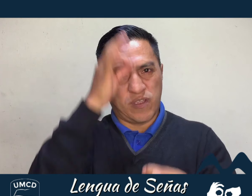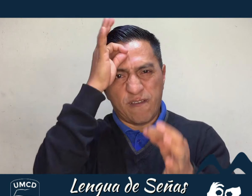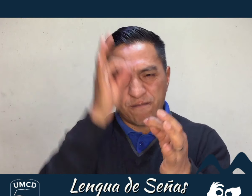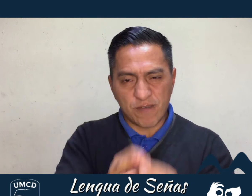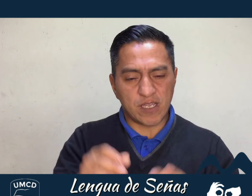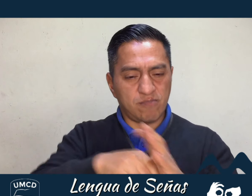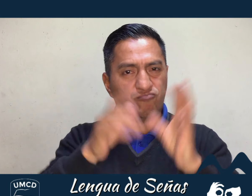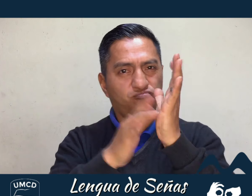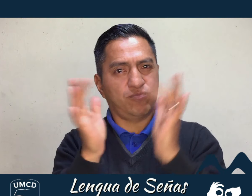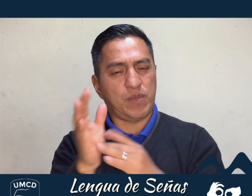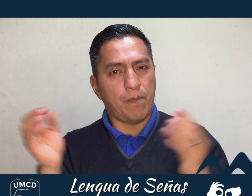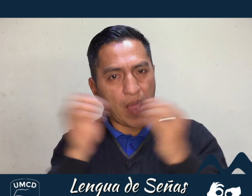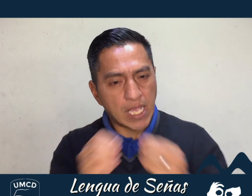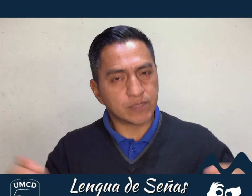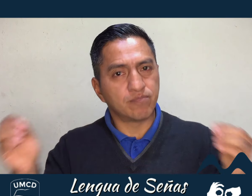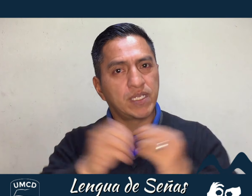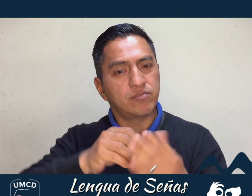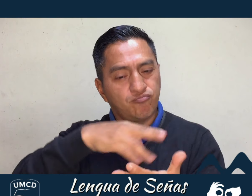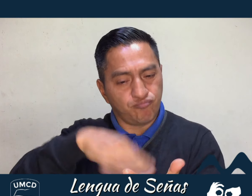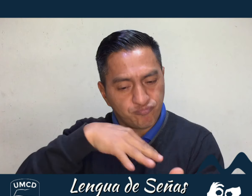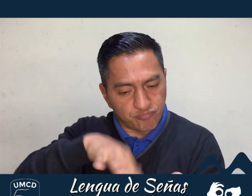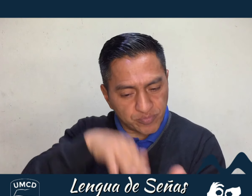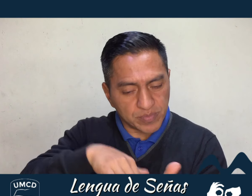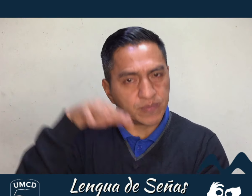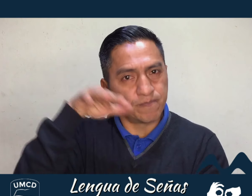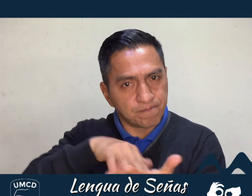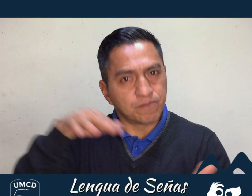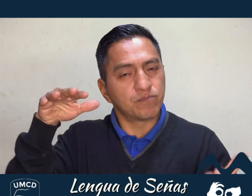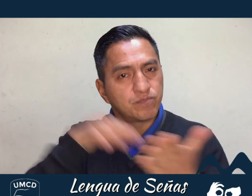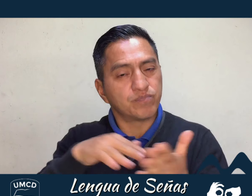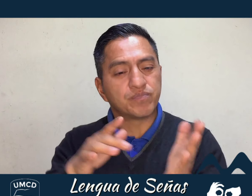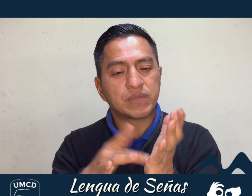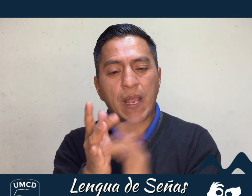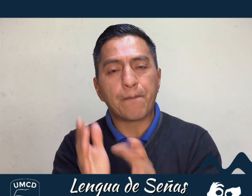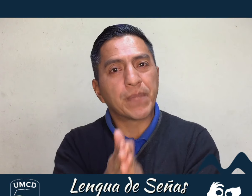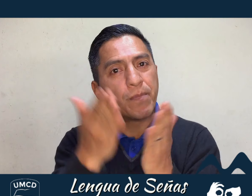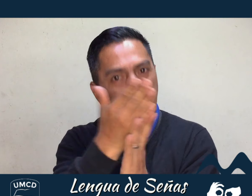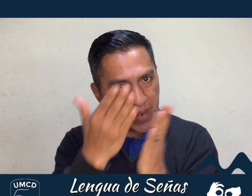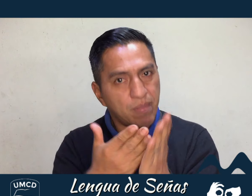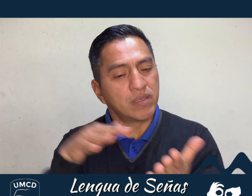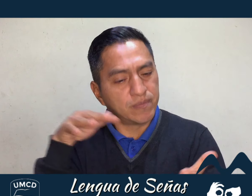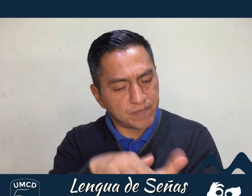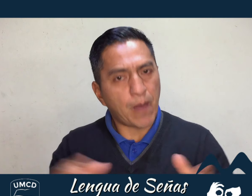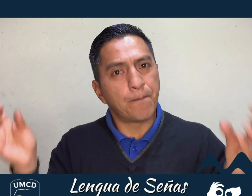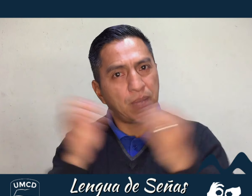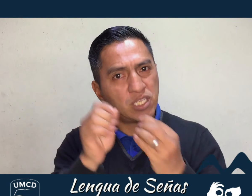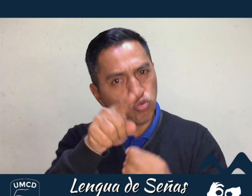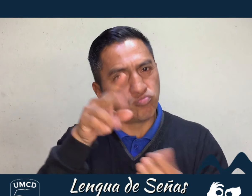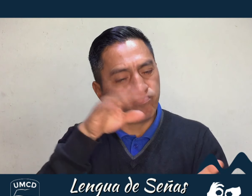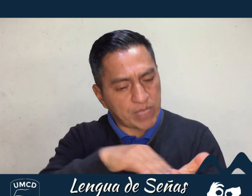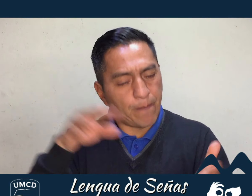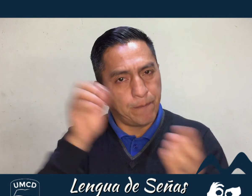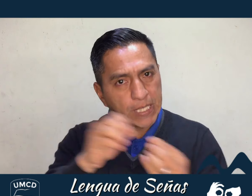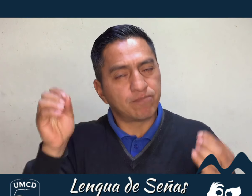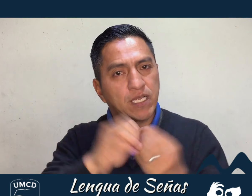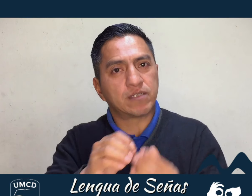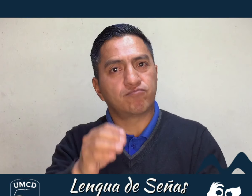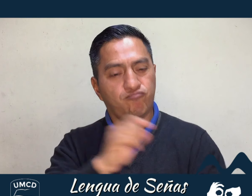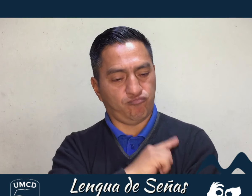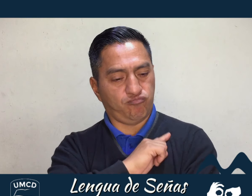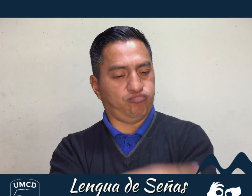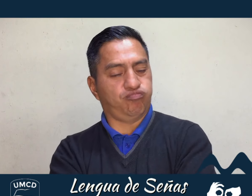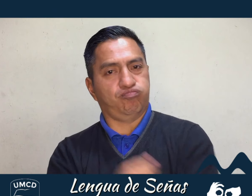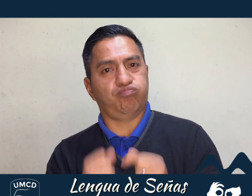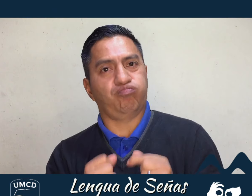Jesús. Estudiemos la palabra de Dios y estemos dispuestos a considerar la forma en la